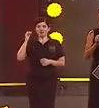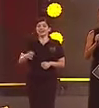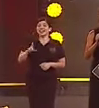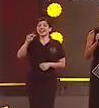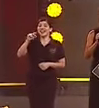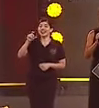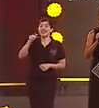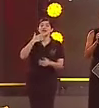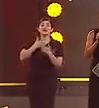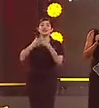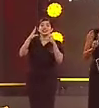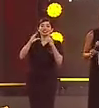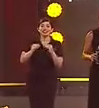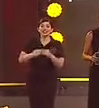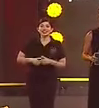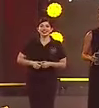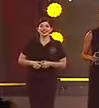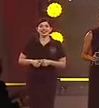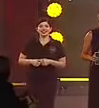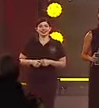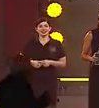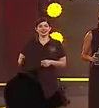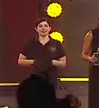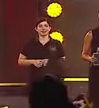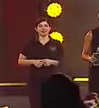Don Randall, buenas noches.